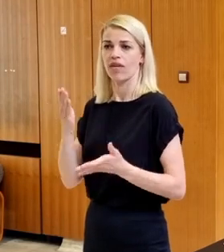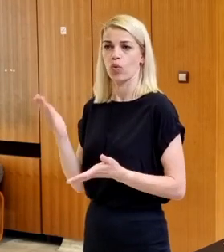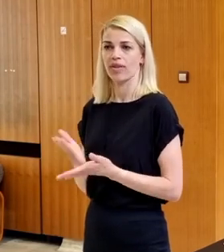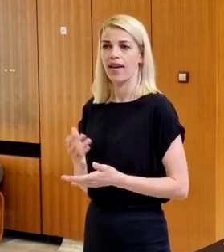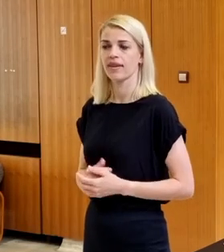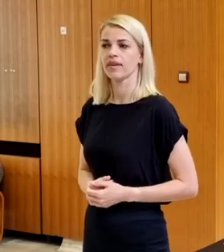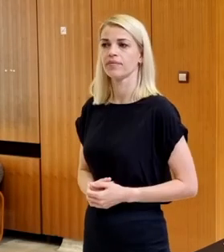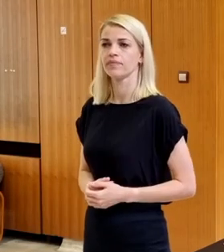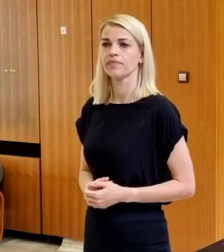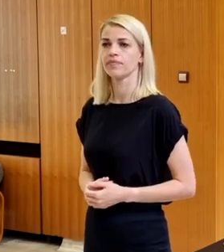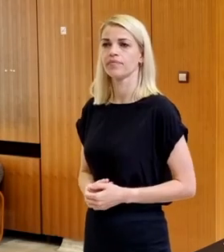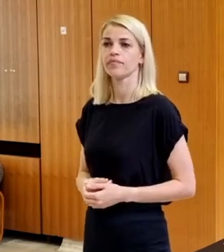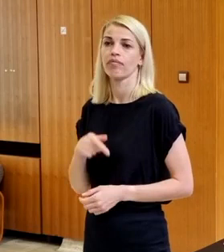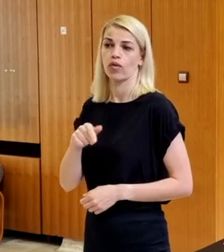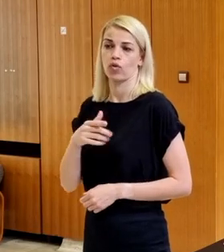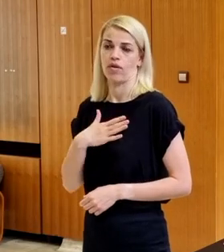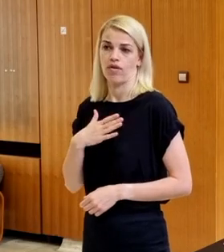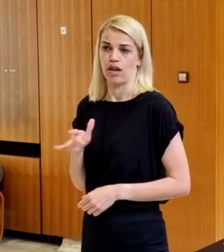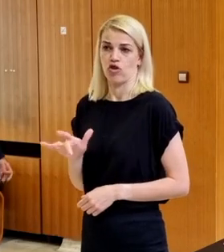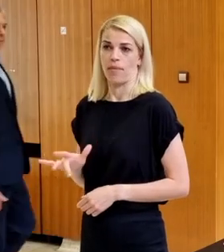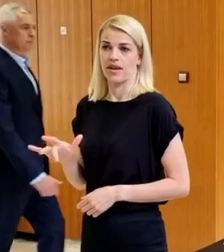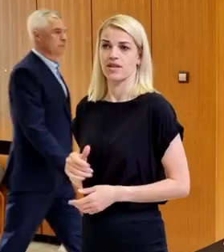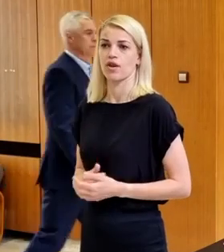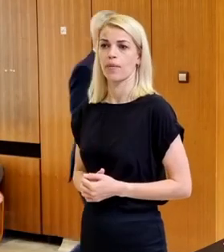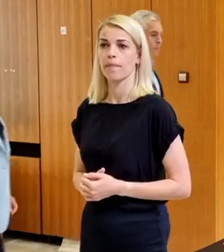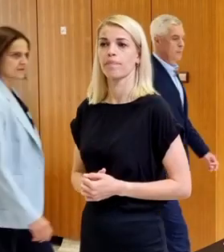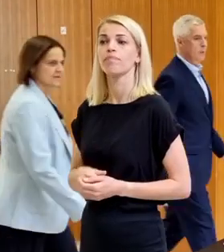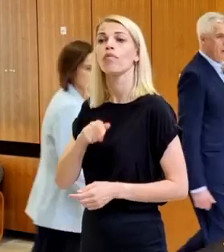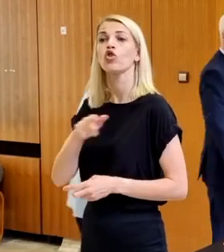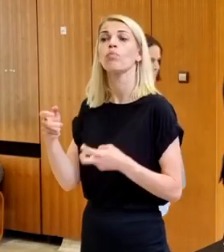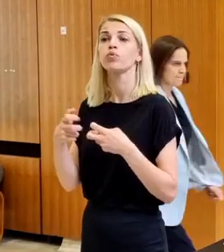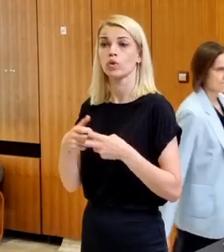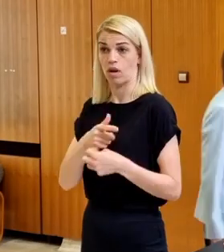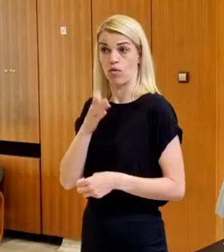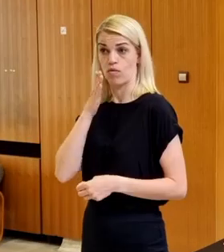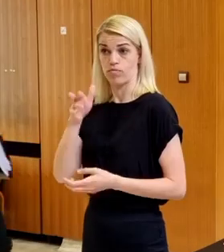Tak toto je naša pozícia.